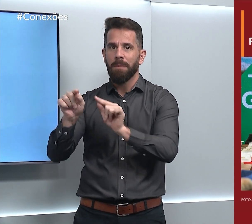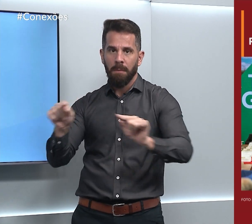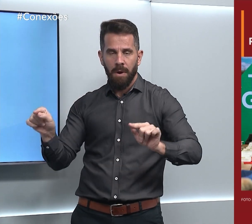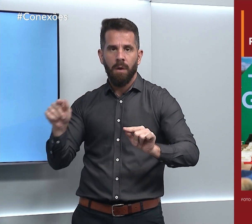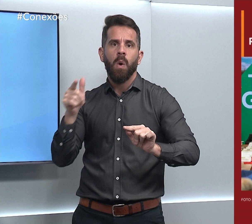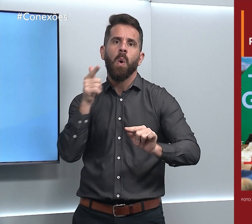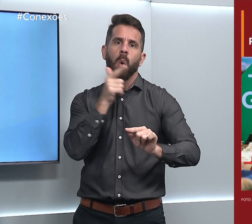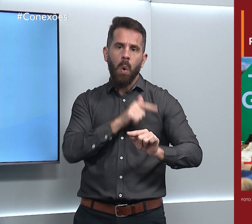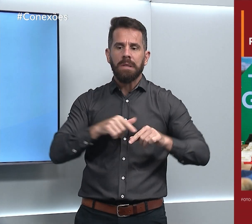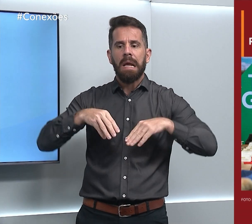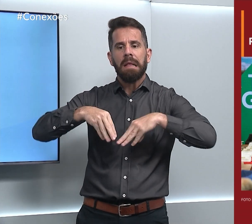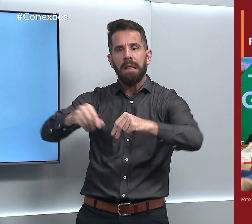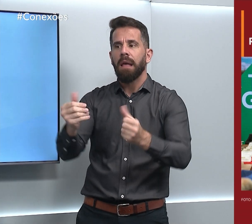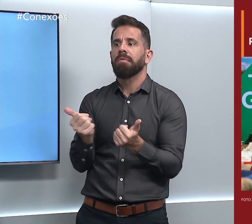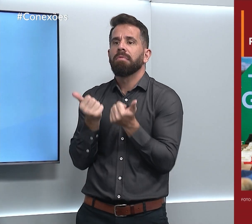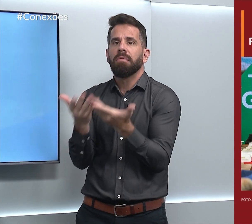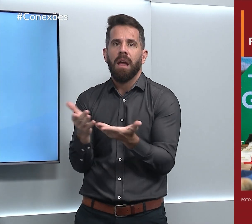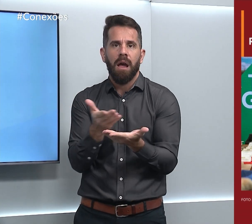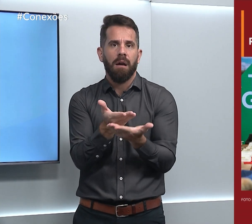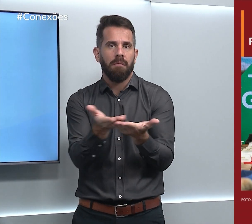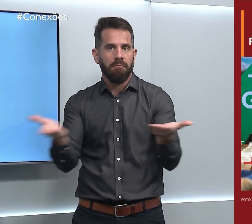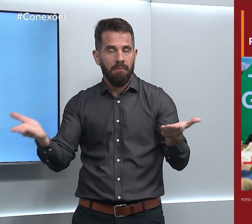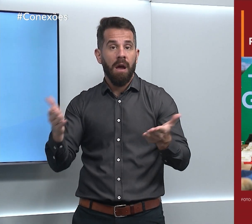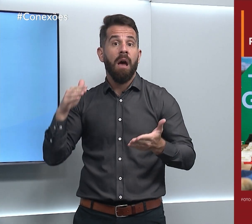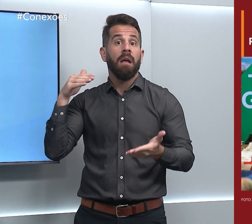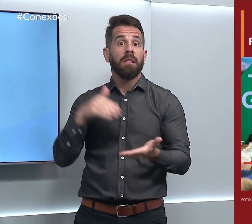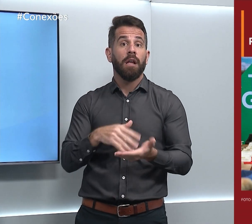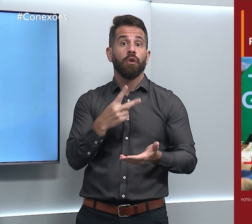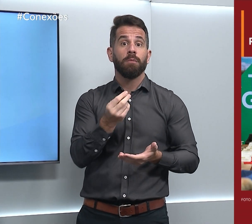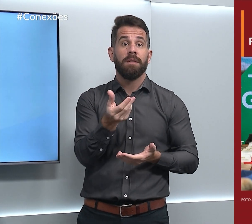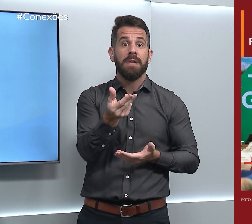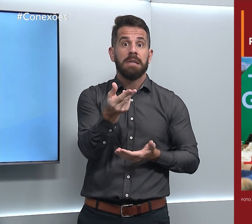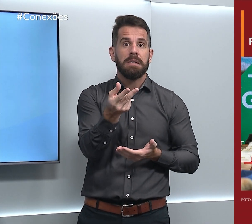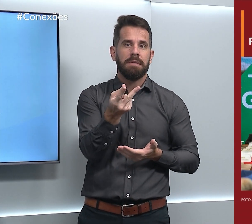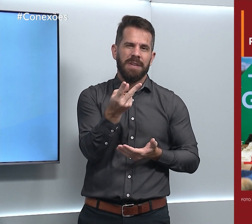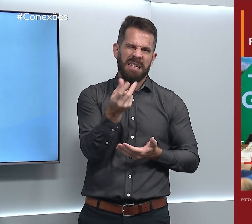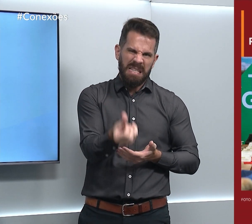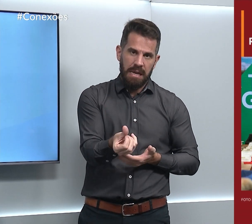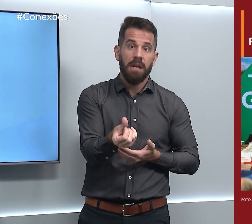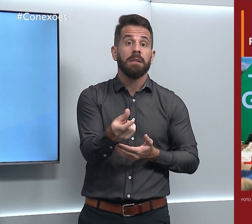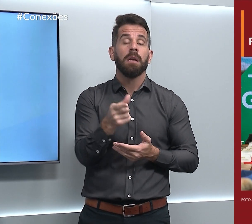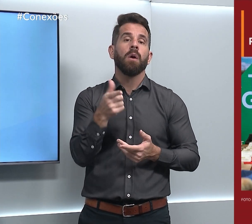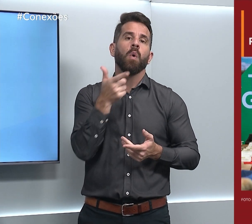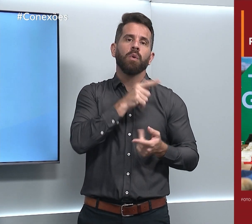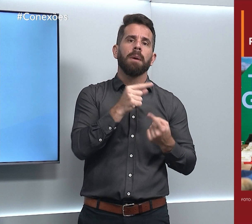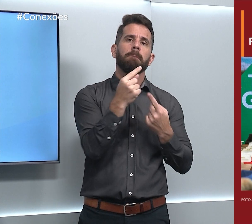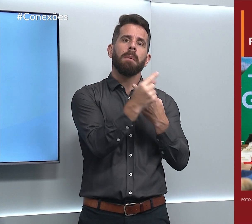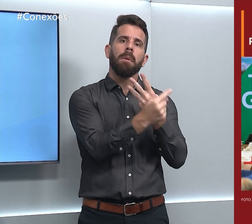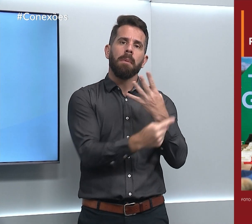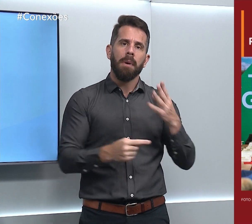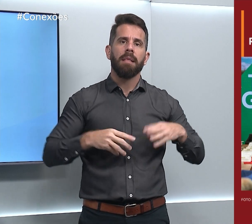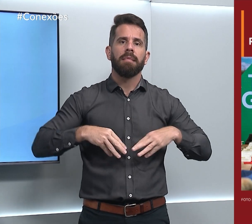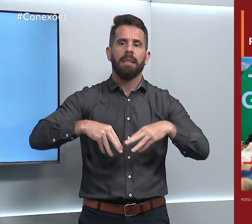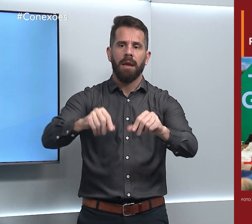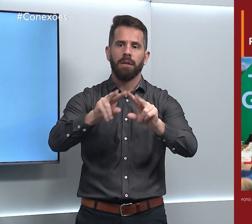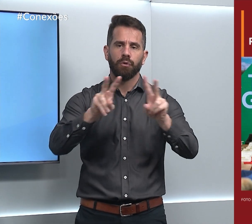até 2026, incluindo todas as modalidades de obtenção de terra.